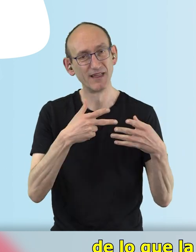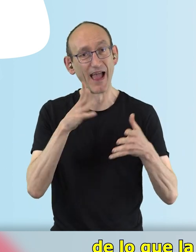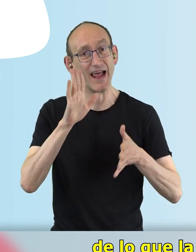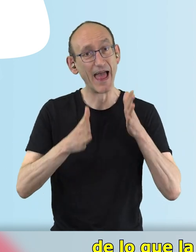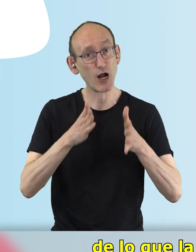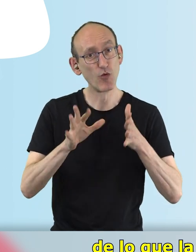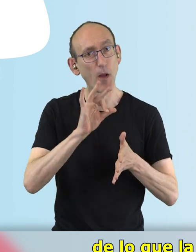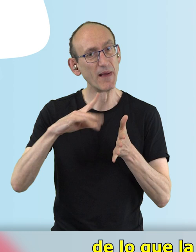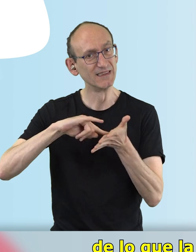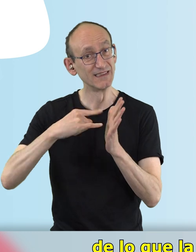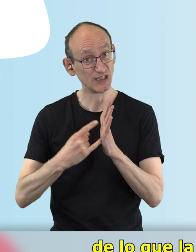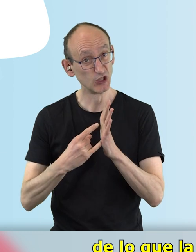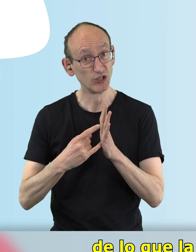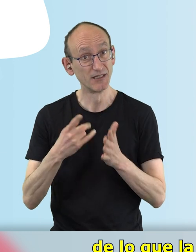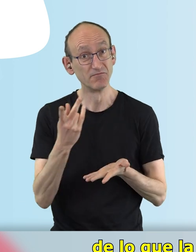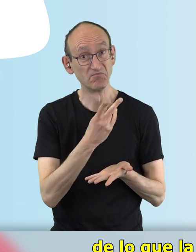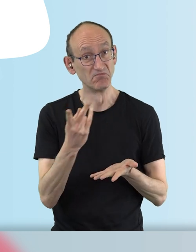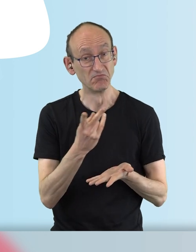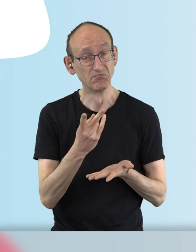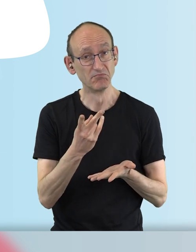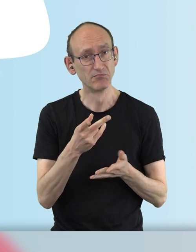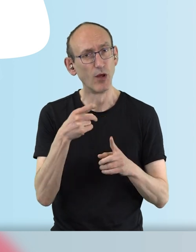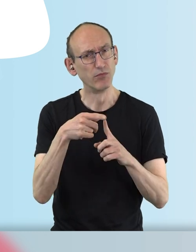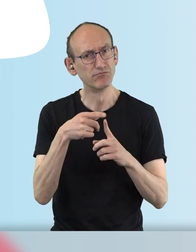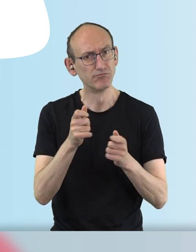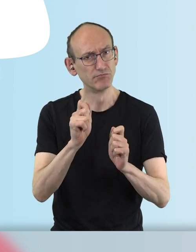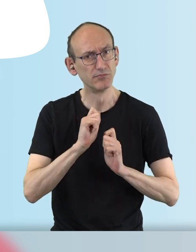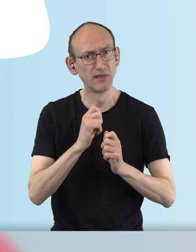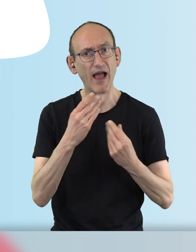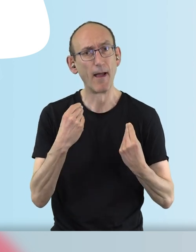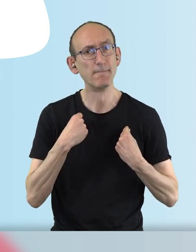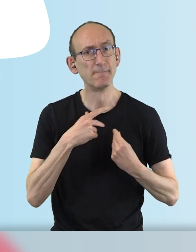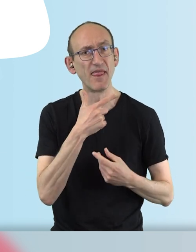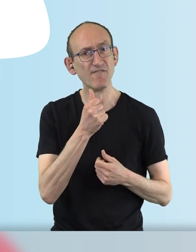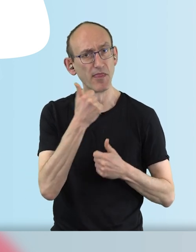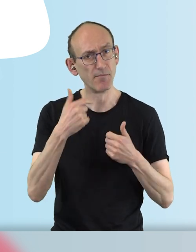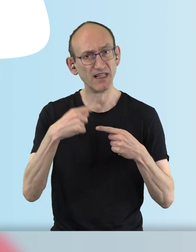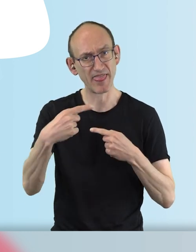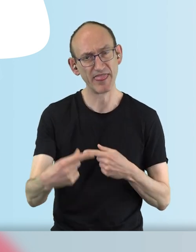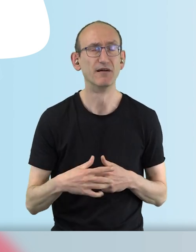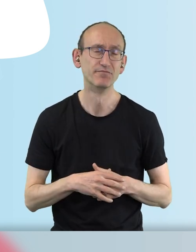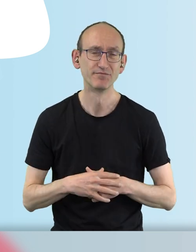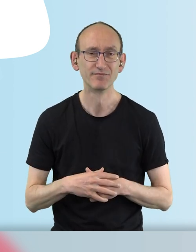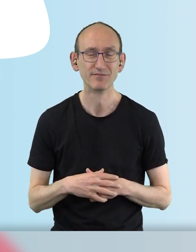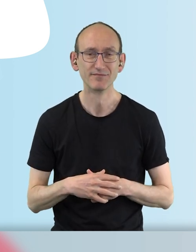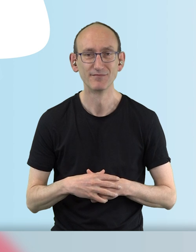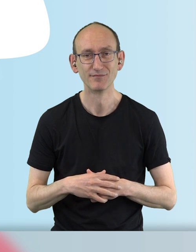que la robótica y la tecnología pueden hacer para facilitarnos nuestro día a día.